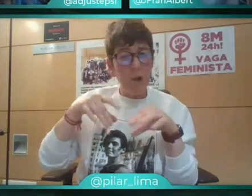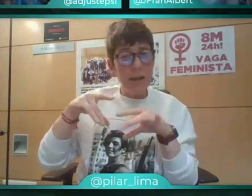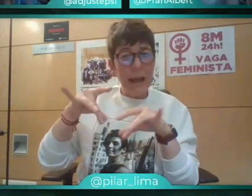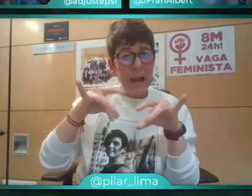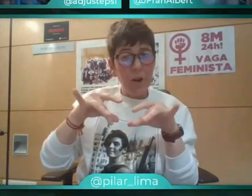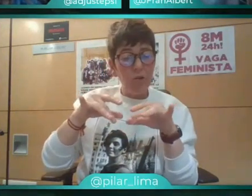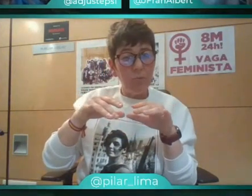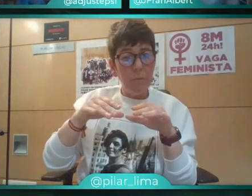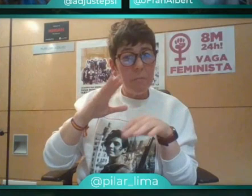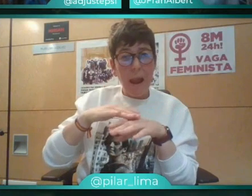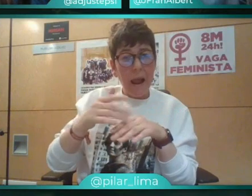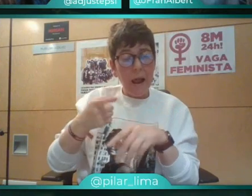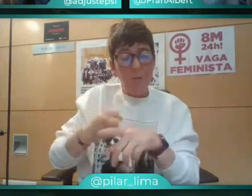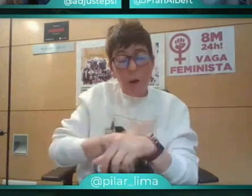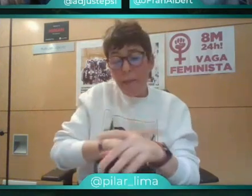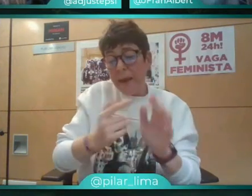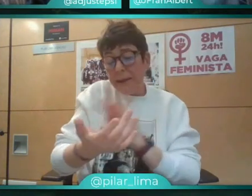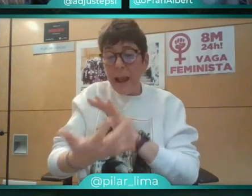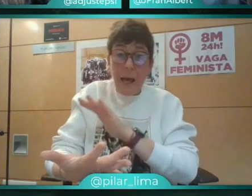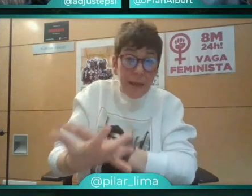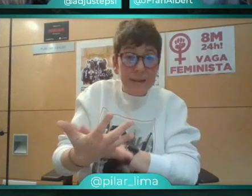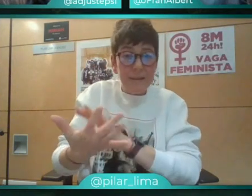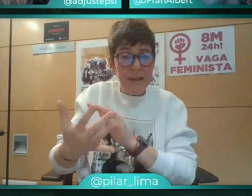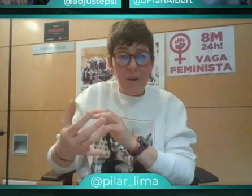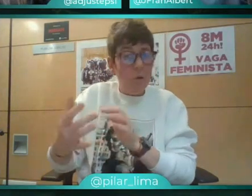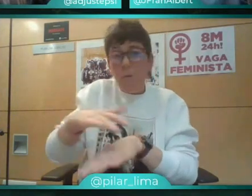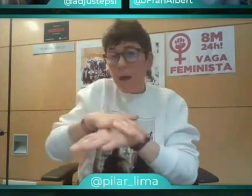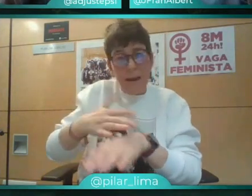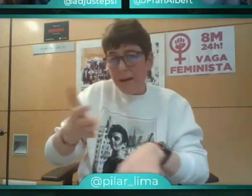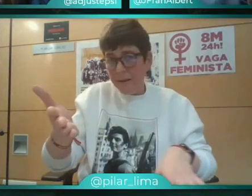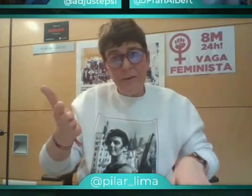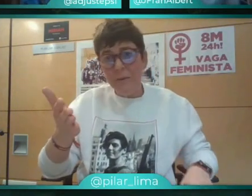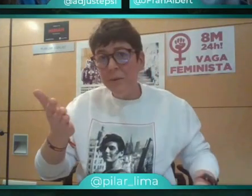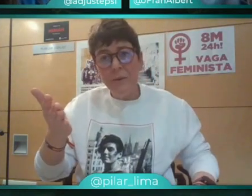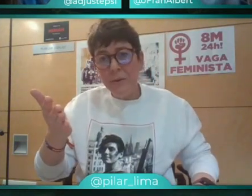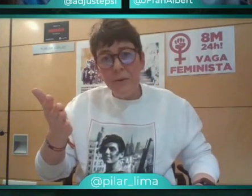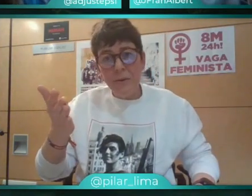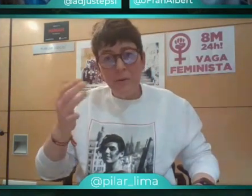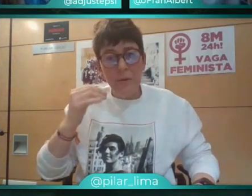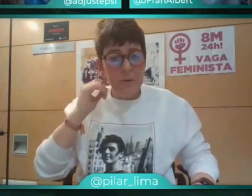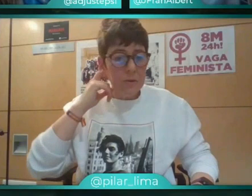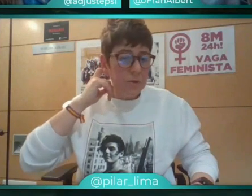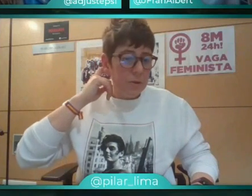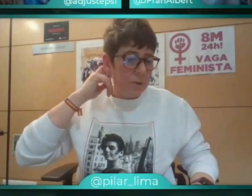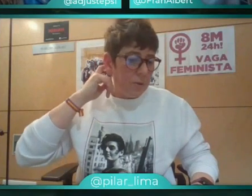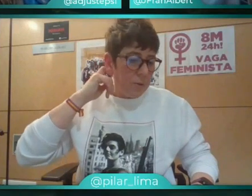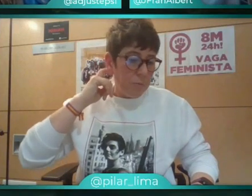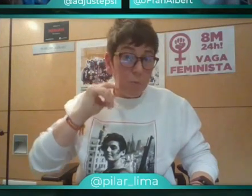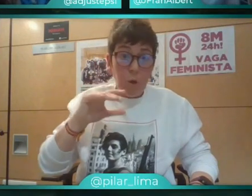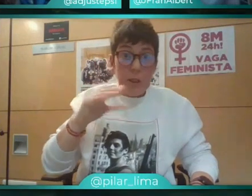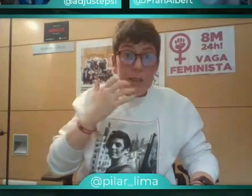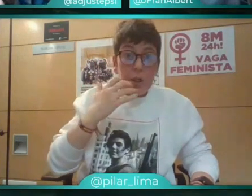que estamos ya preparados para asumir el terreno Y de que la derecha y la derecha va a gobernar